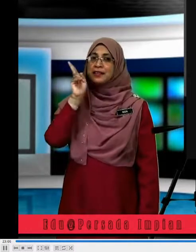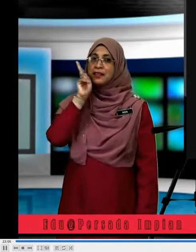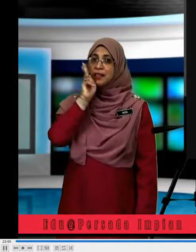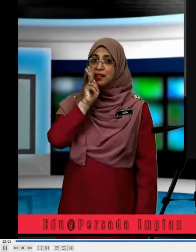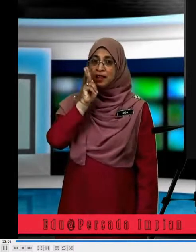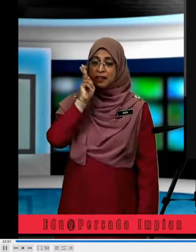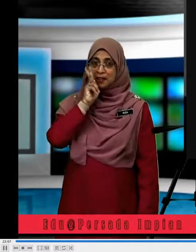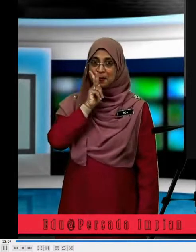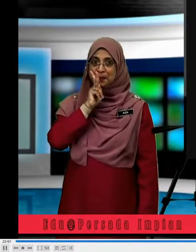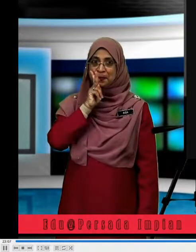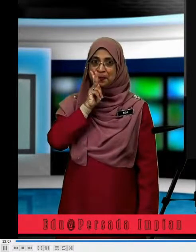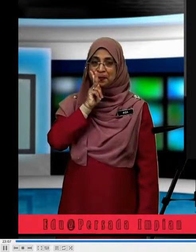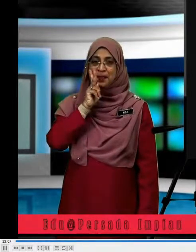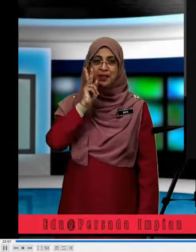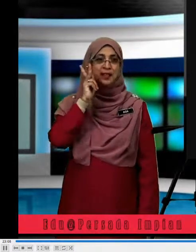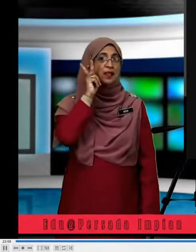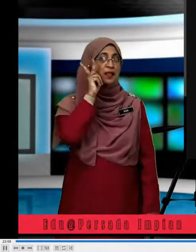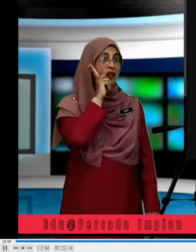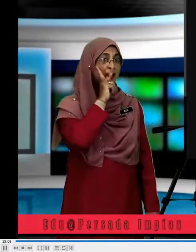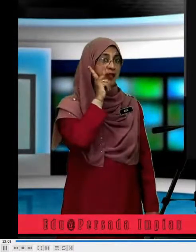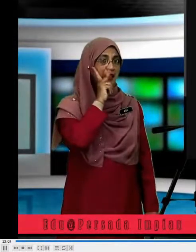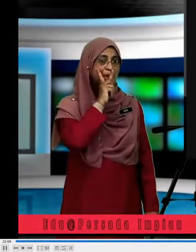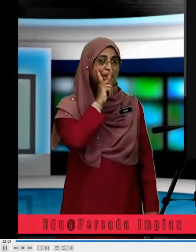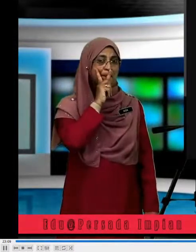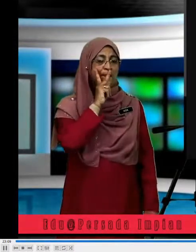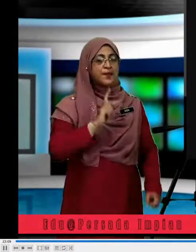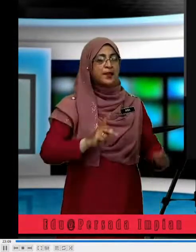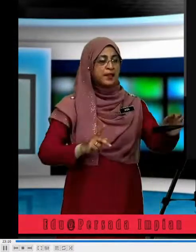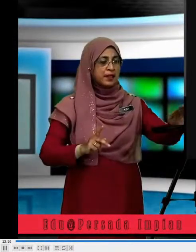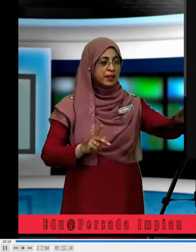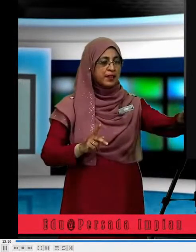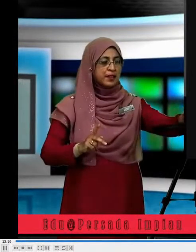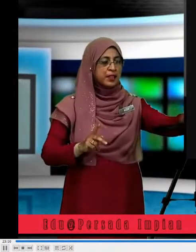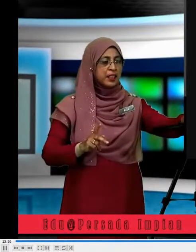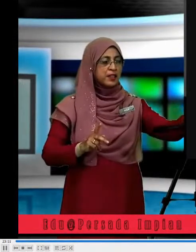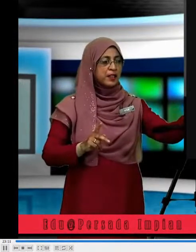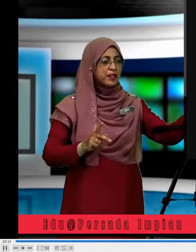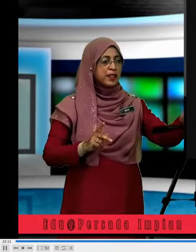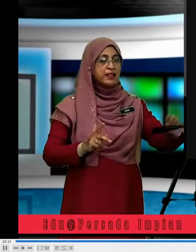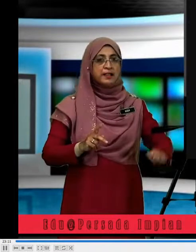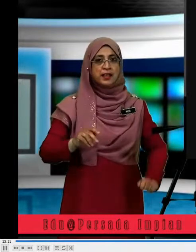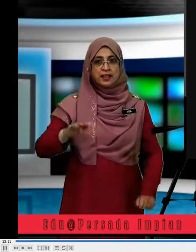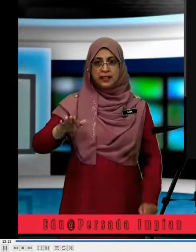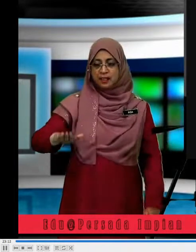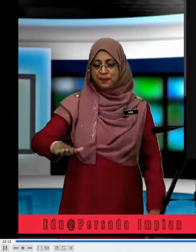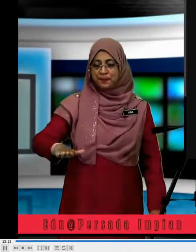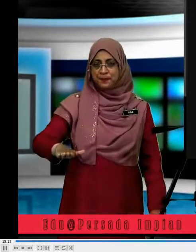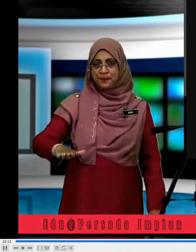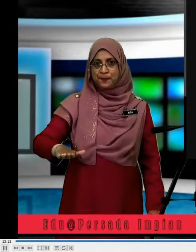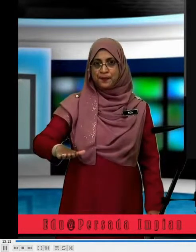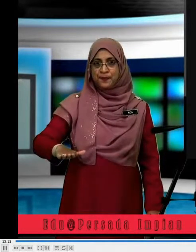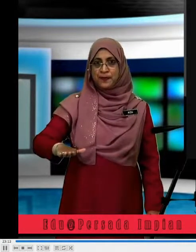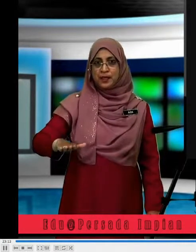isyarat Kakak ya Kakak khasnya isyarat